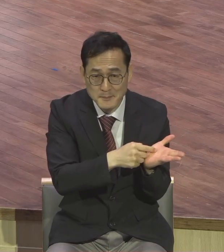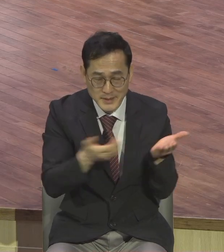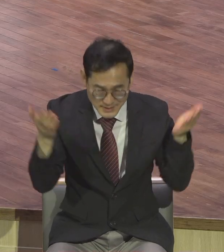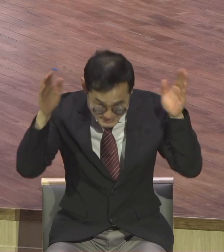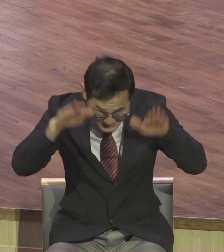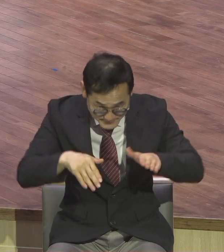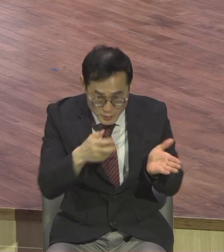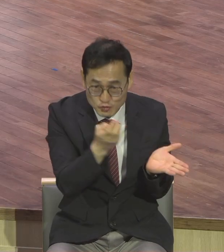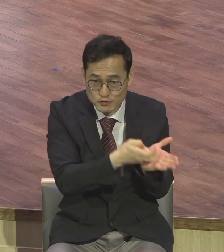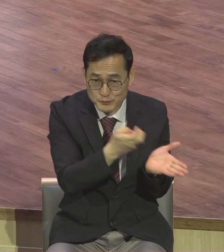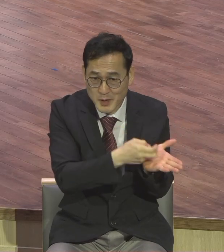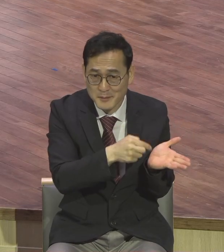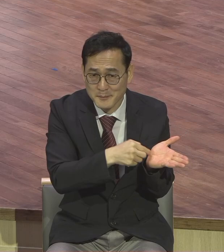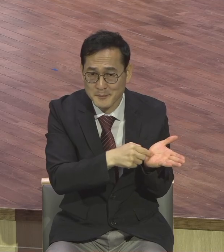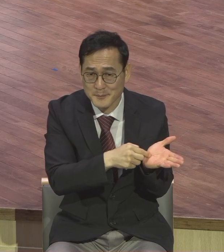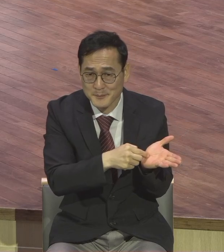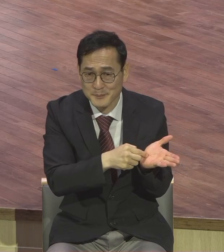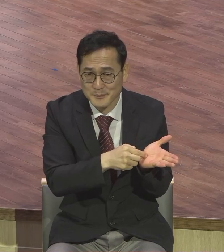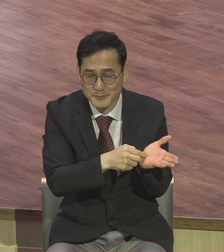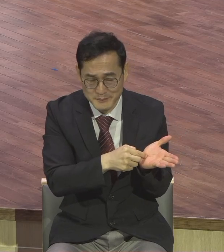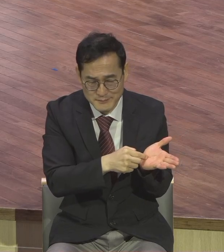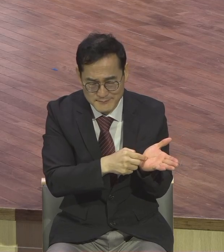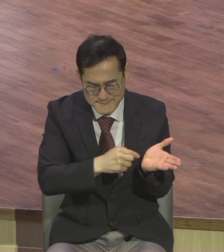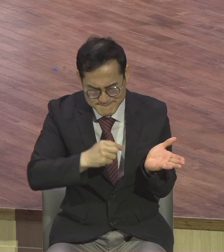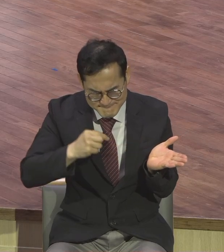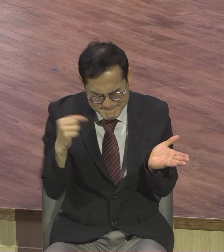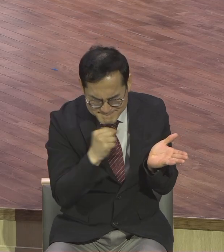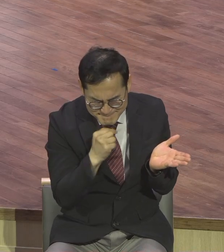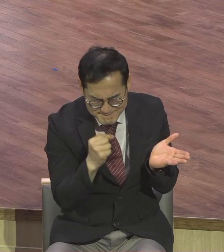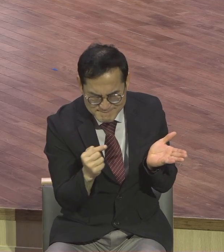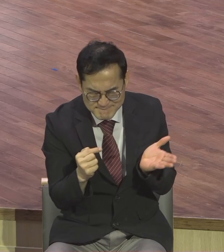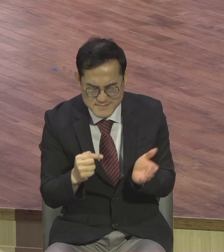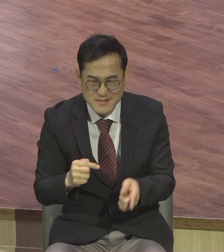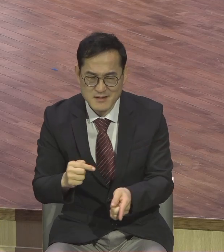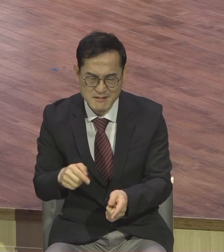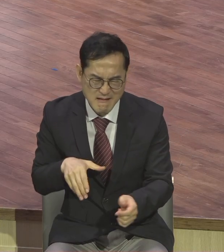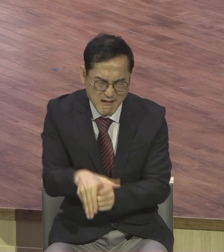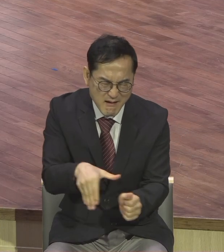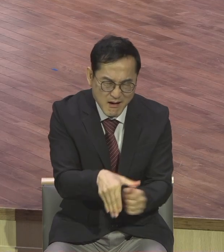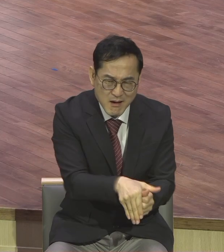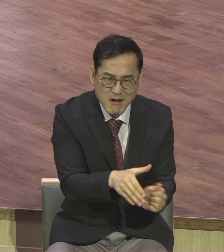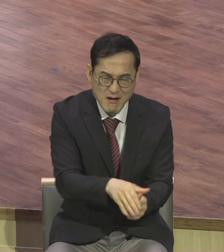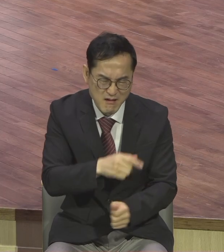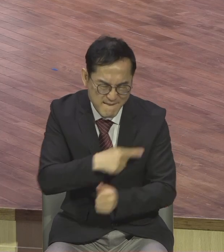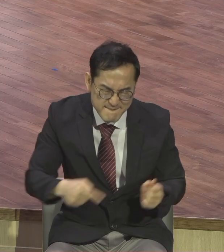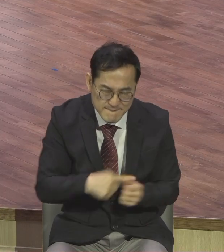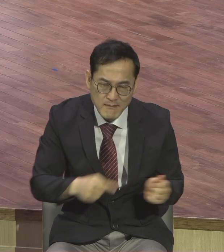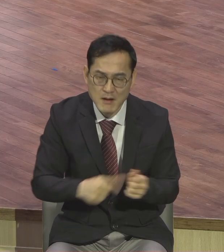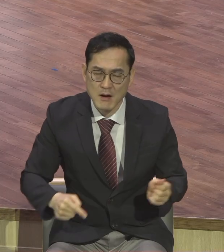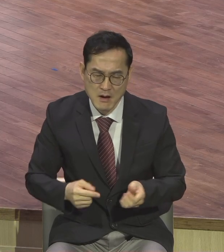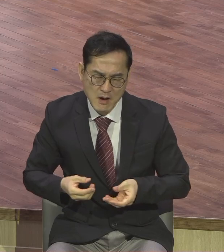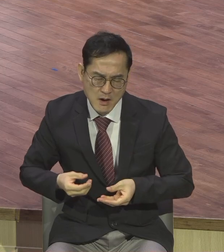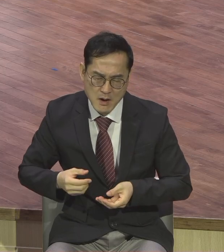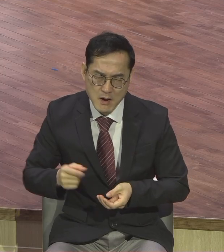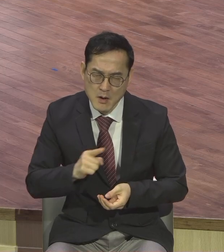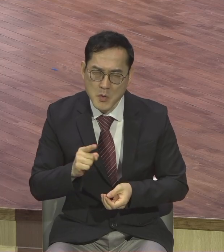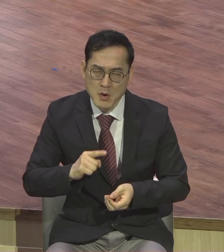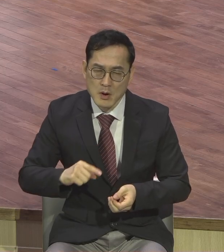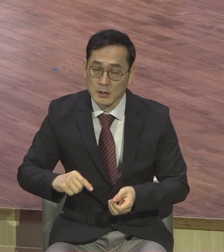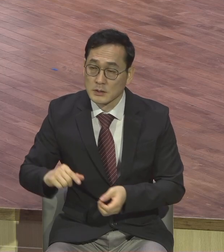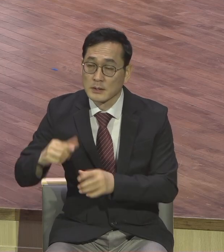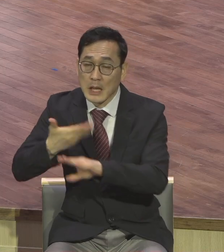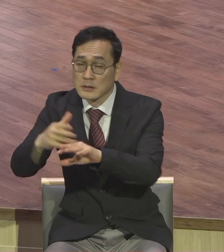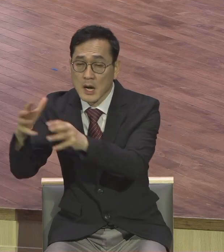율법 통치와 그야말로 인권 침해로 인해 가지고 국제사회 비난을 받았어요. 국제사회